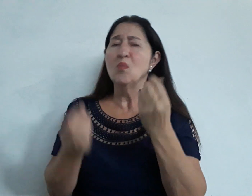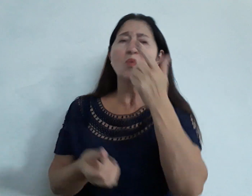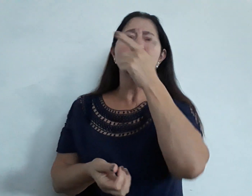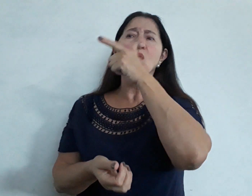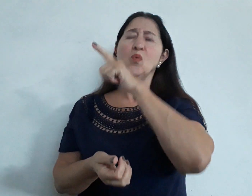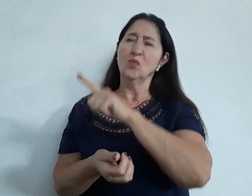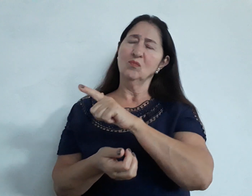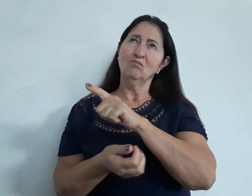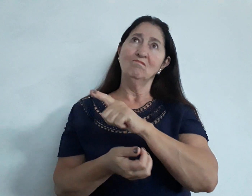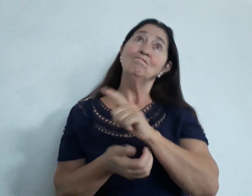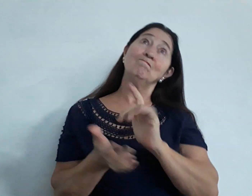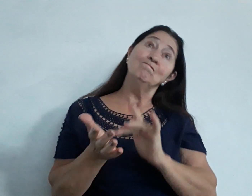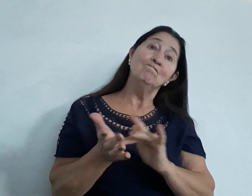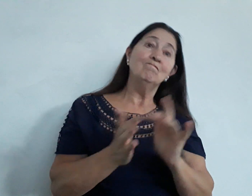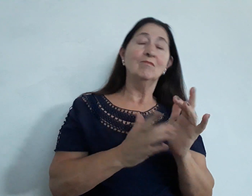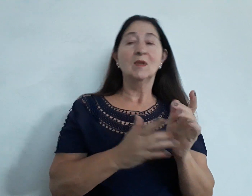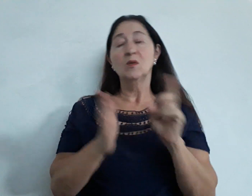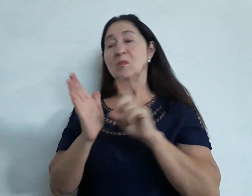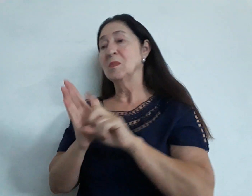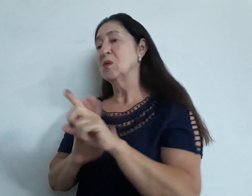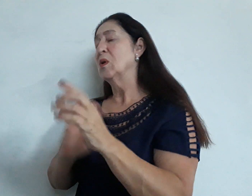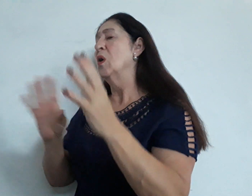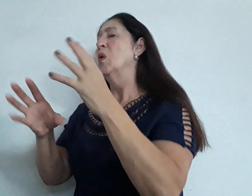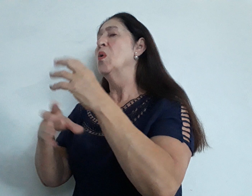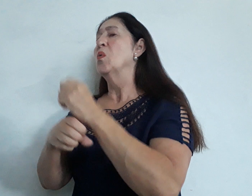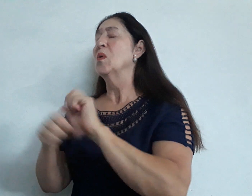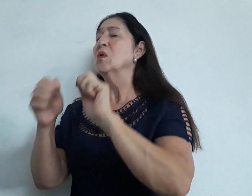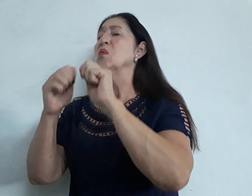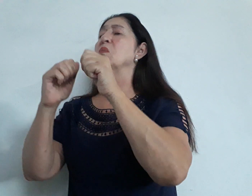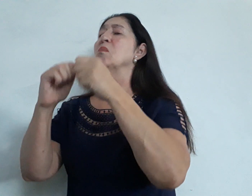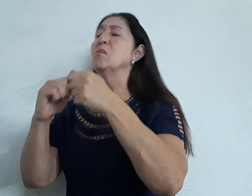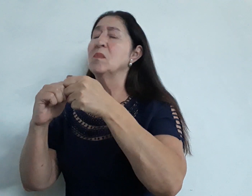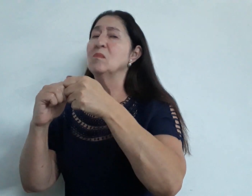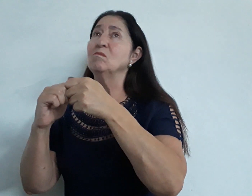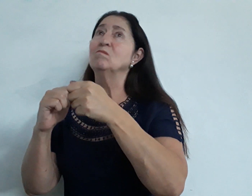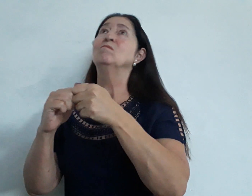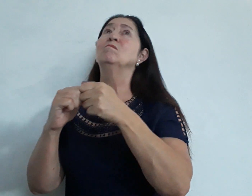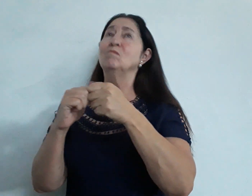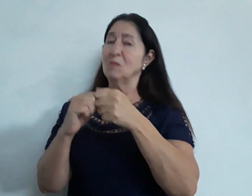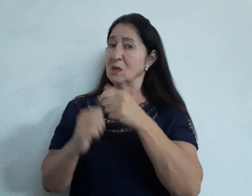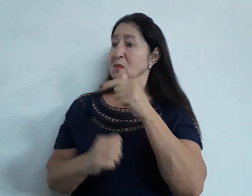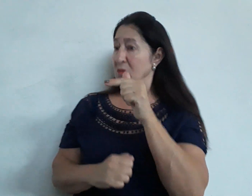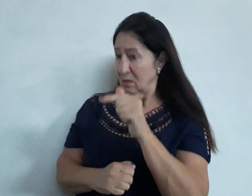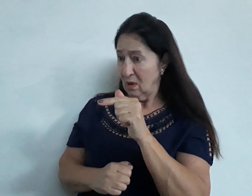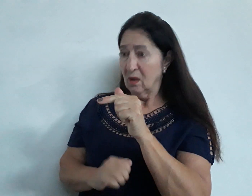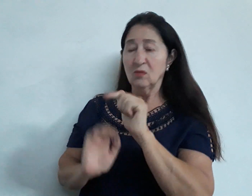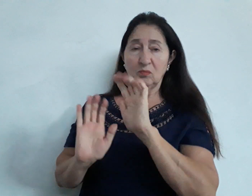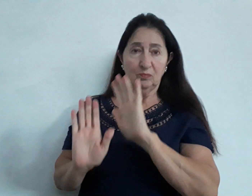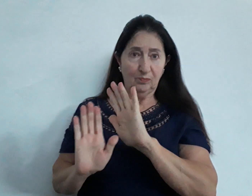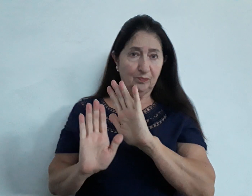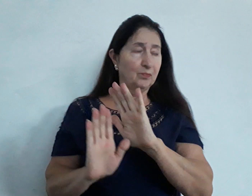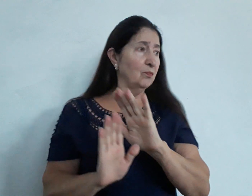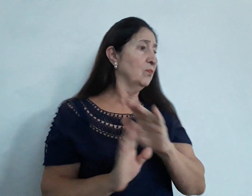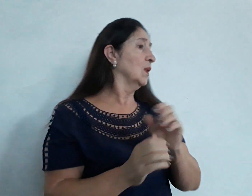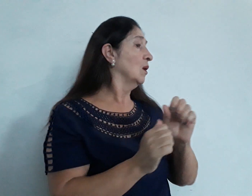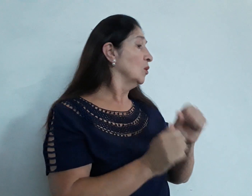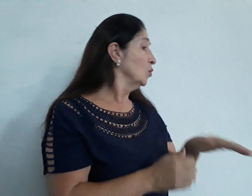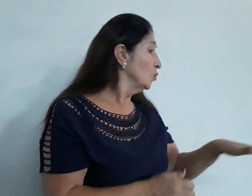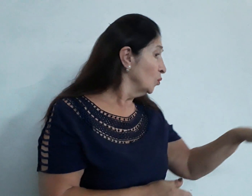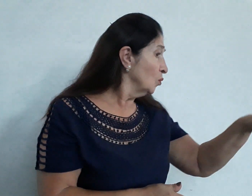pães. E Jesus mandou que a multidão sentasse no chão. Ele pegou os 7 pães, irmão. Ele